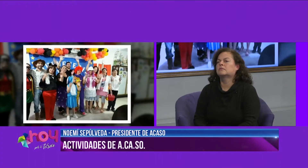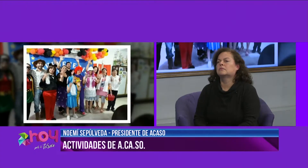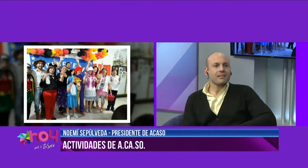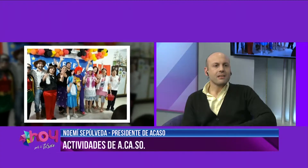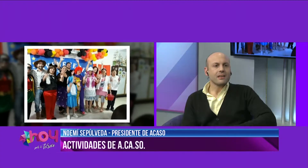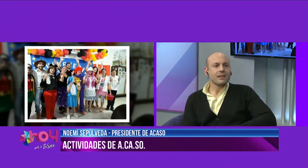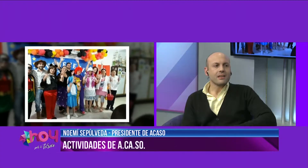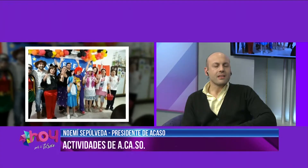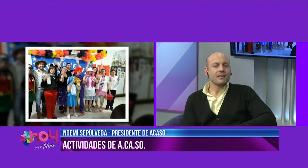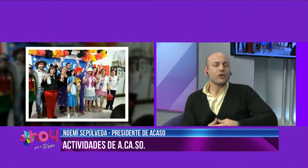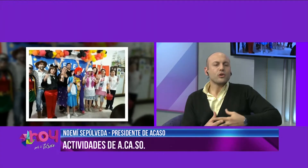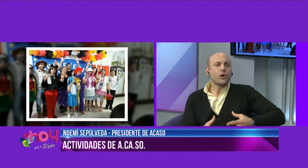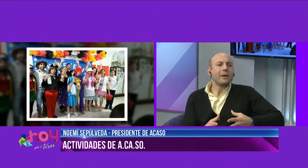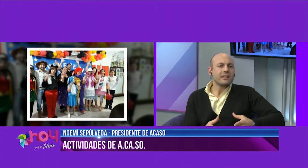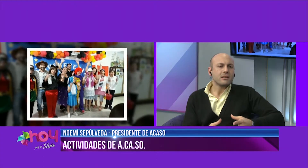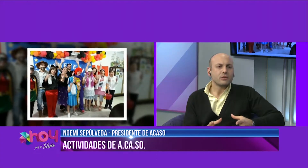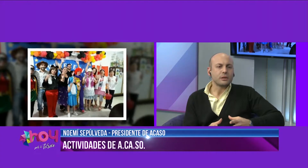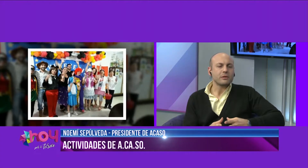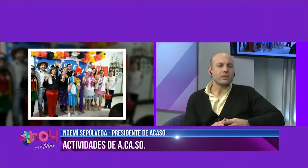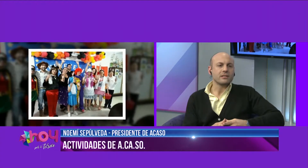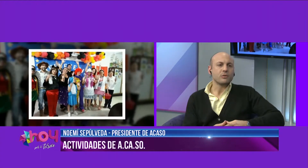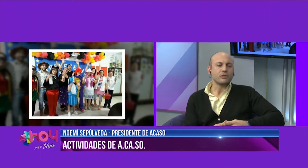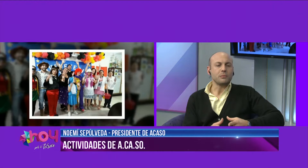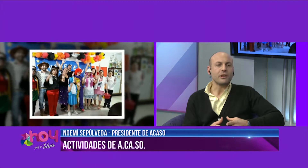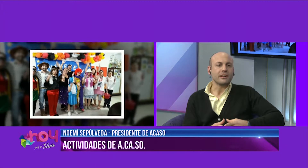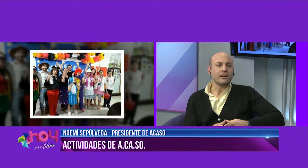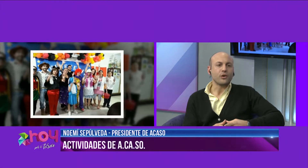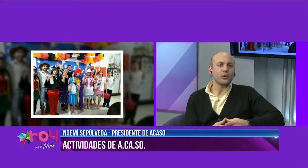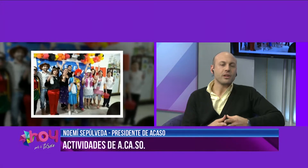realidad de otros países con respecto a esta situación por la que hoy ustedes